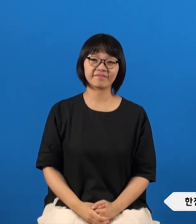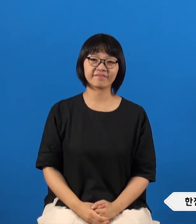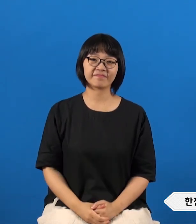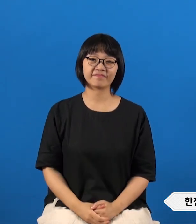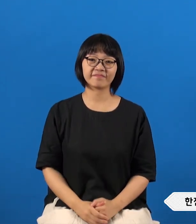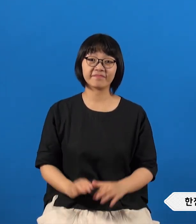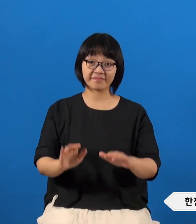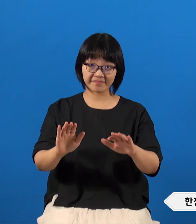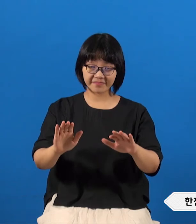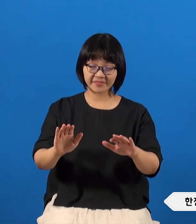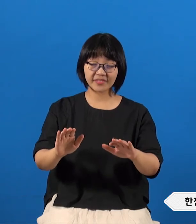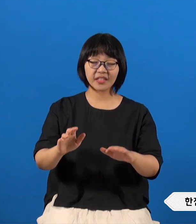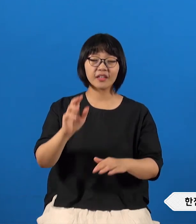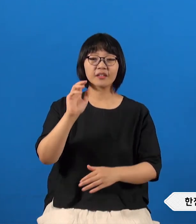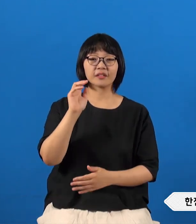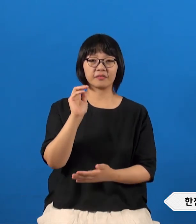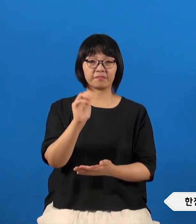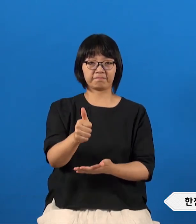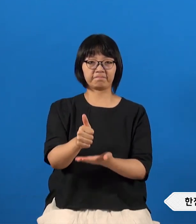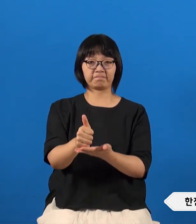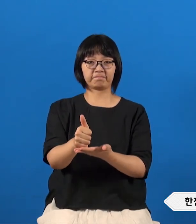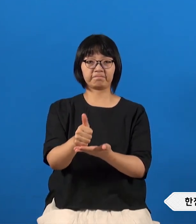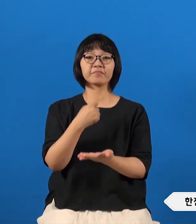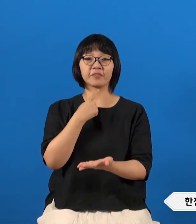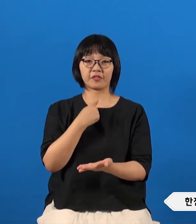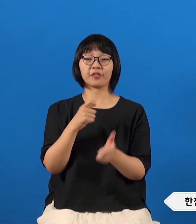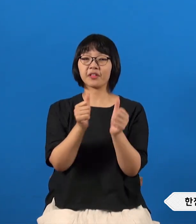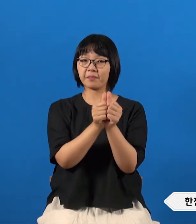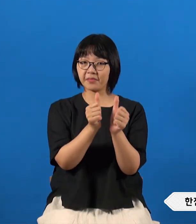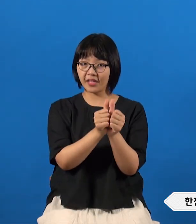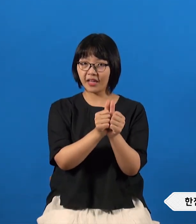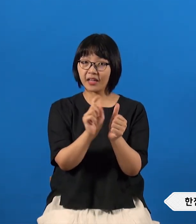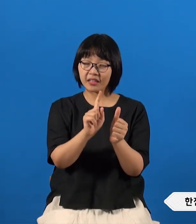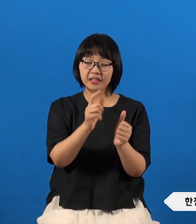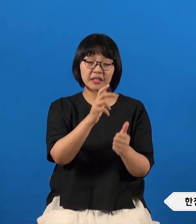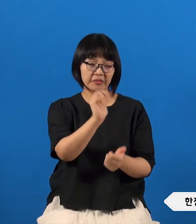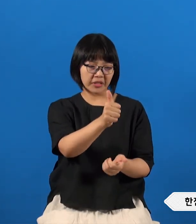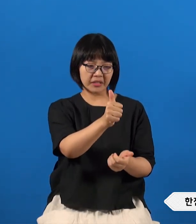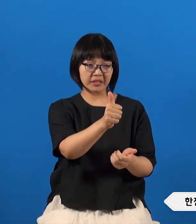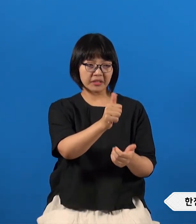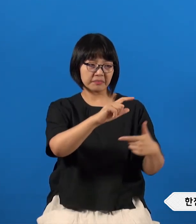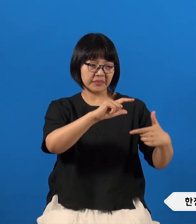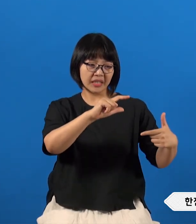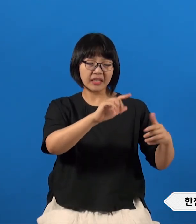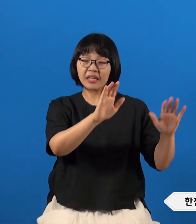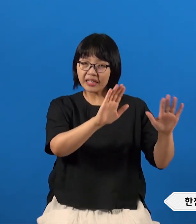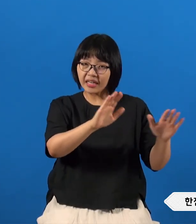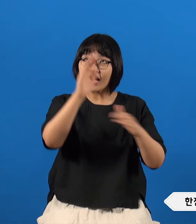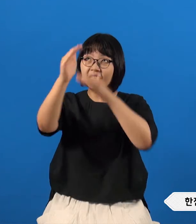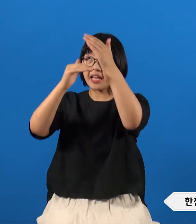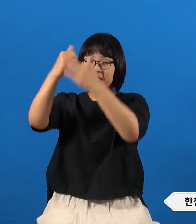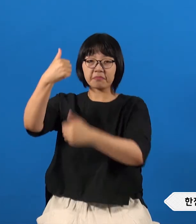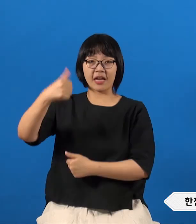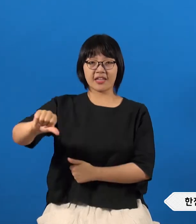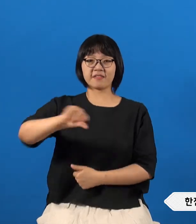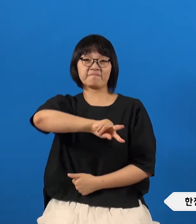그렇게 해서 장관 김태정이 하나님의 아들 김태정으로